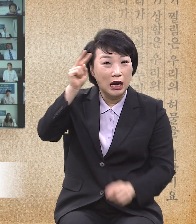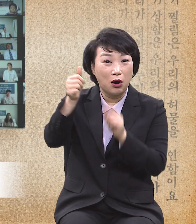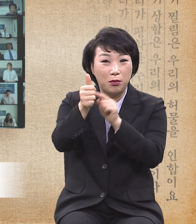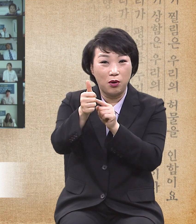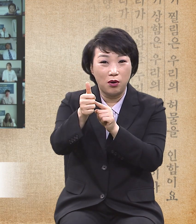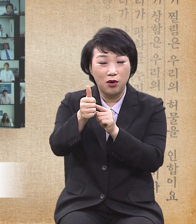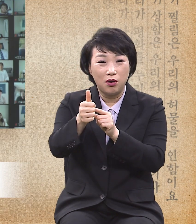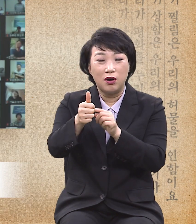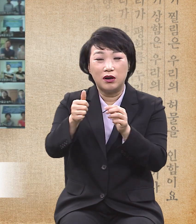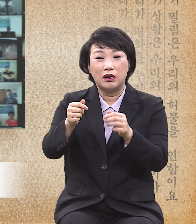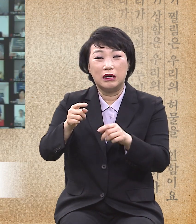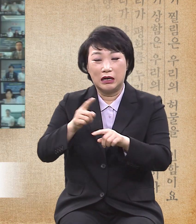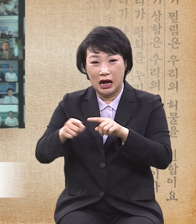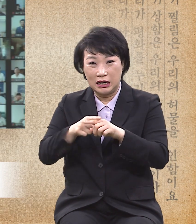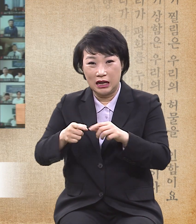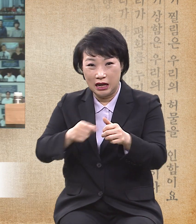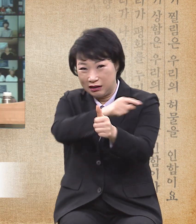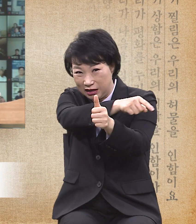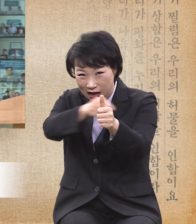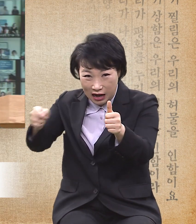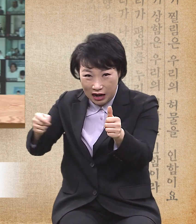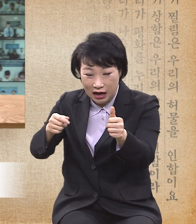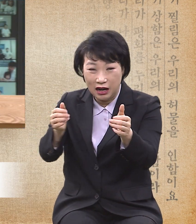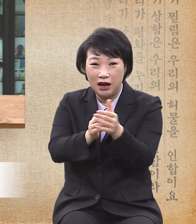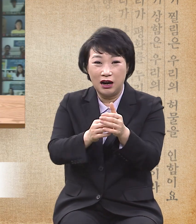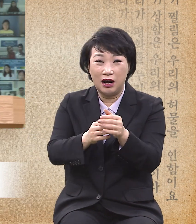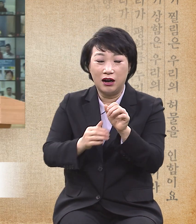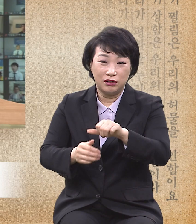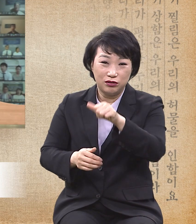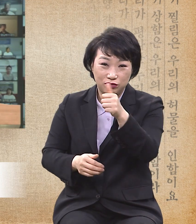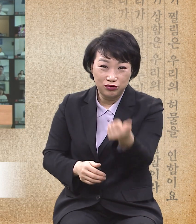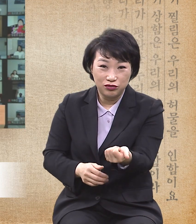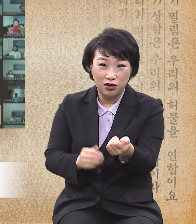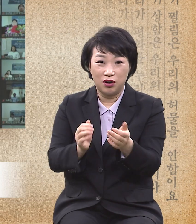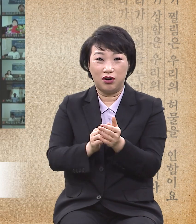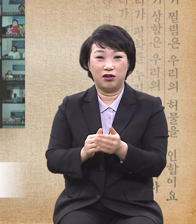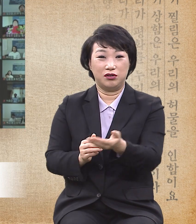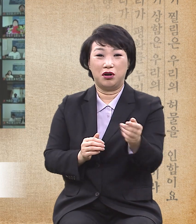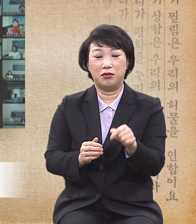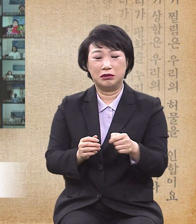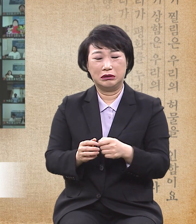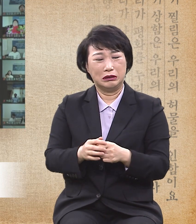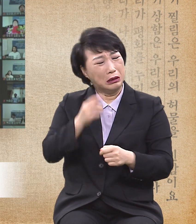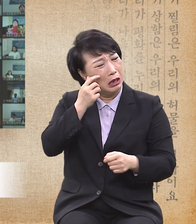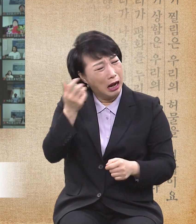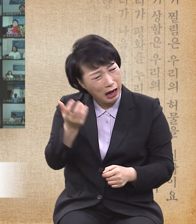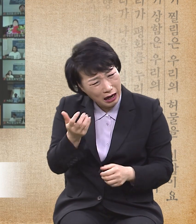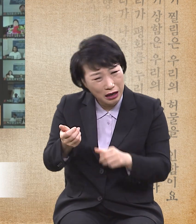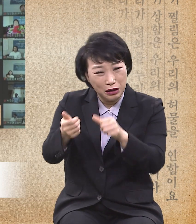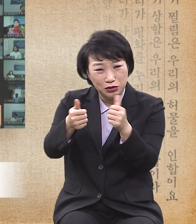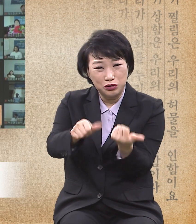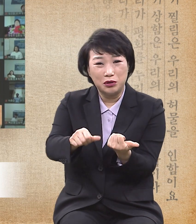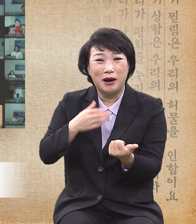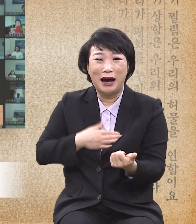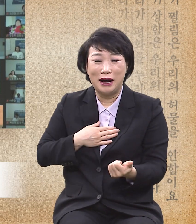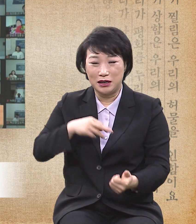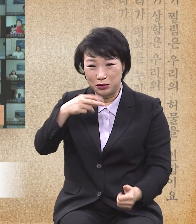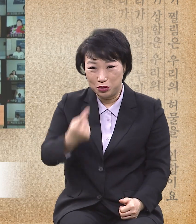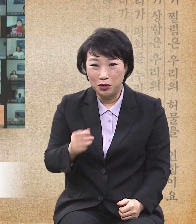칼에 참수당해 죽습니다. 이런 참한 잔인한 죽음을 앞에